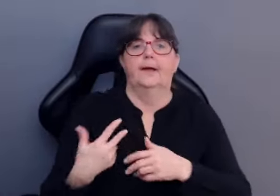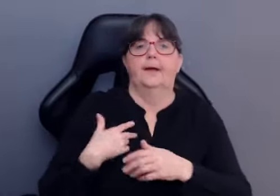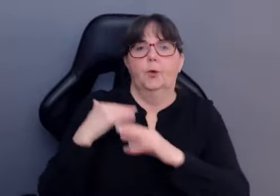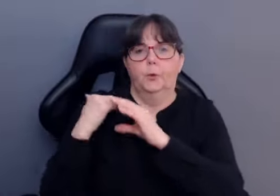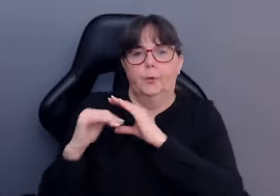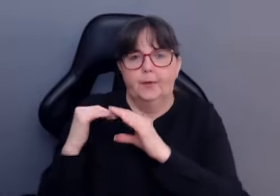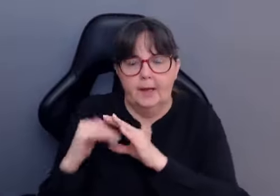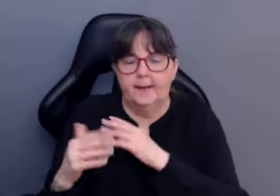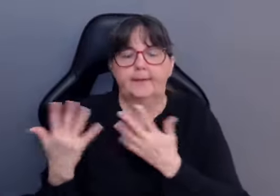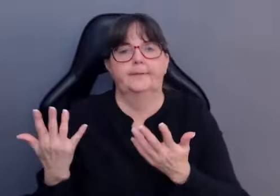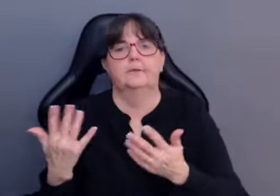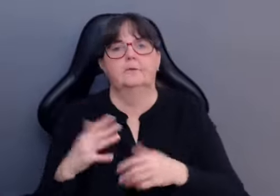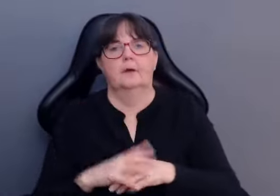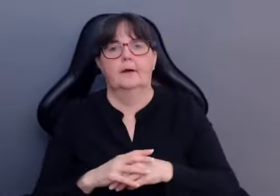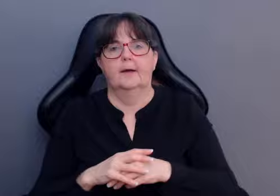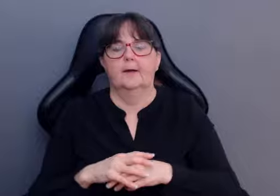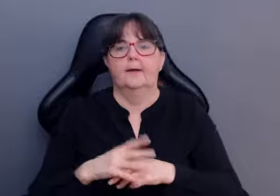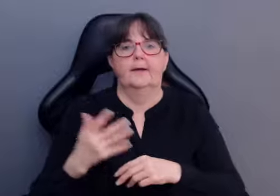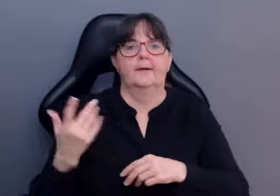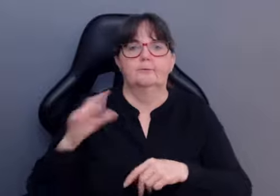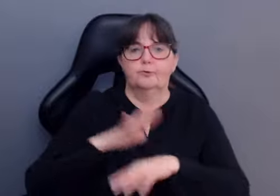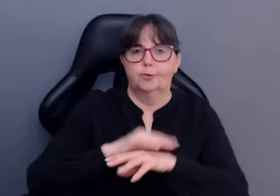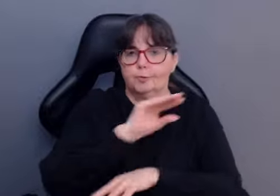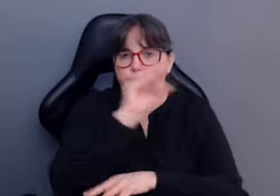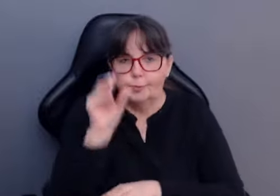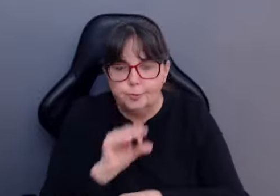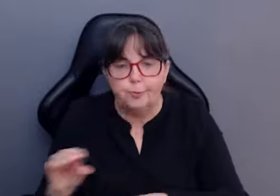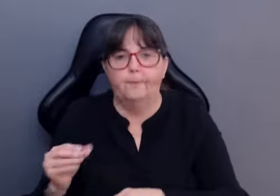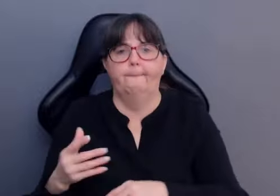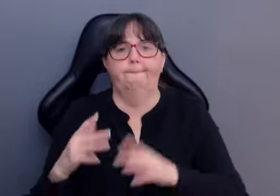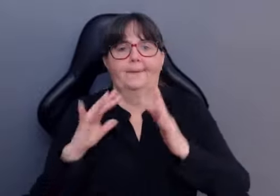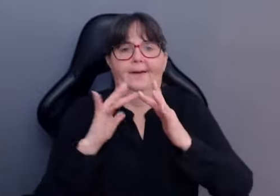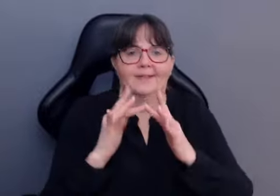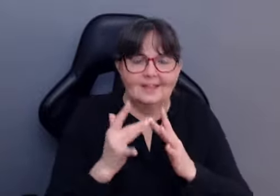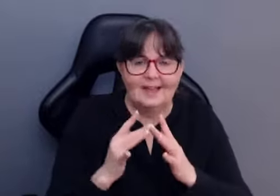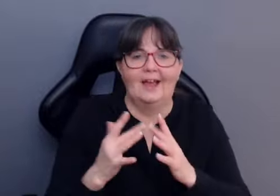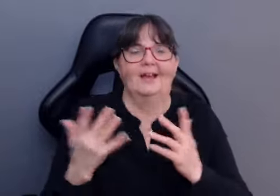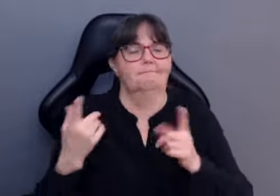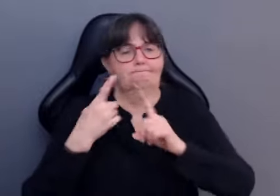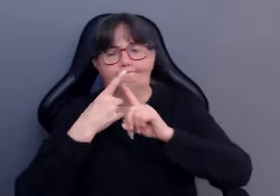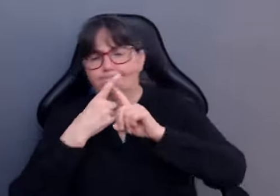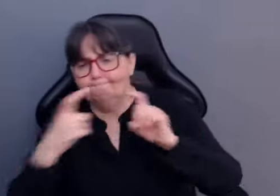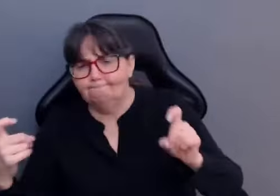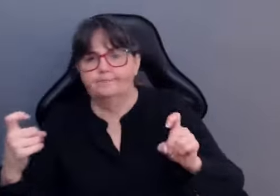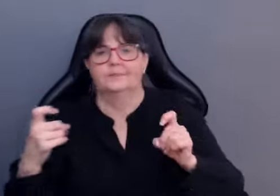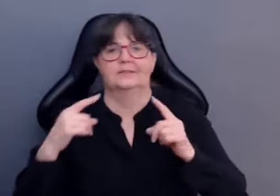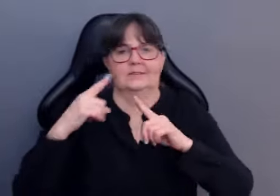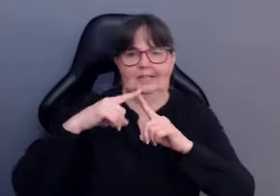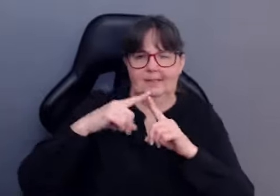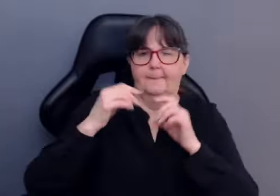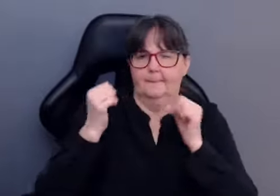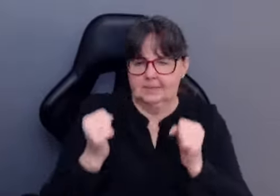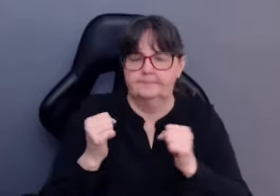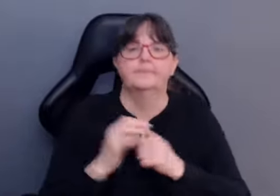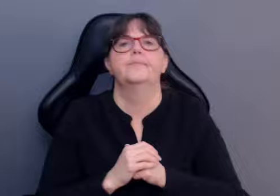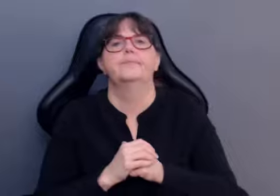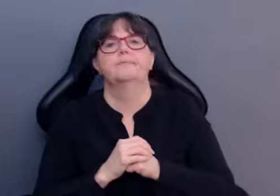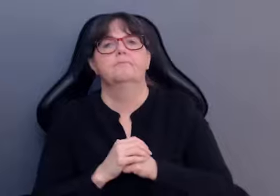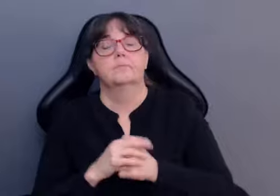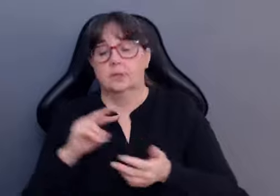électronique, téléconférence, par Internet ou visioconférence. Ils sont alors réputés